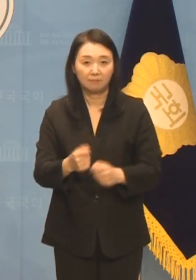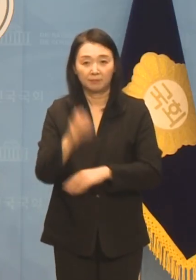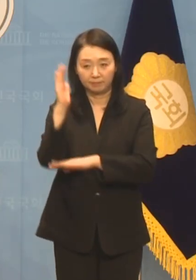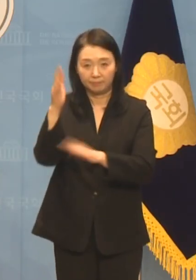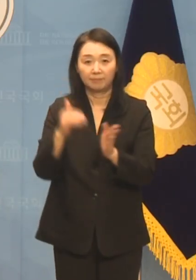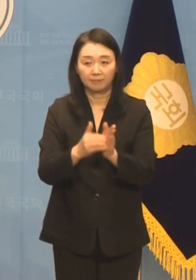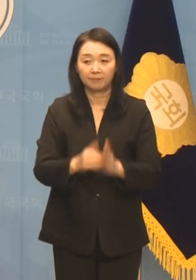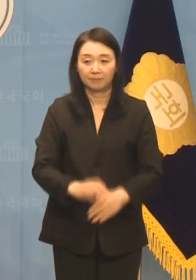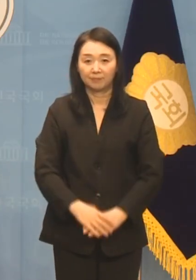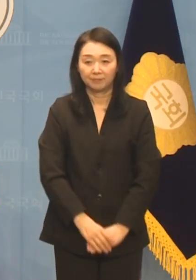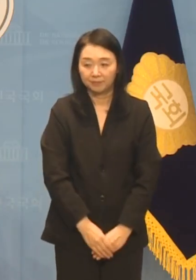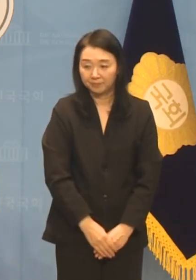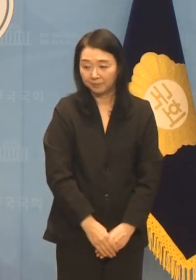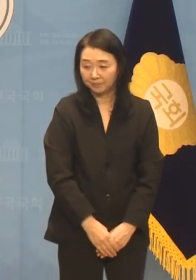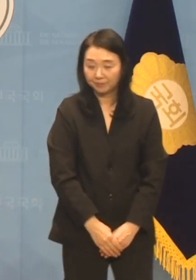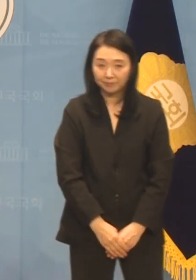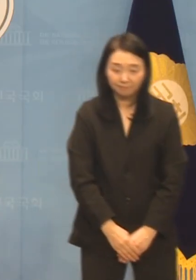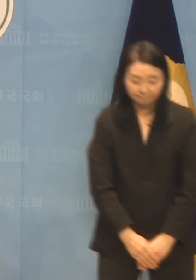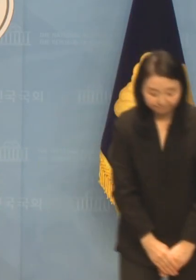이상입니다.